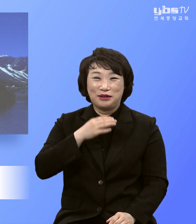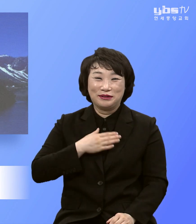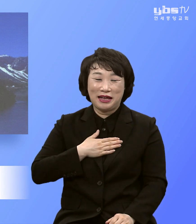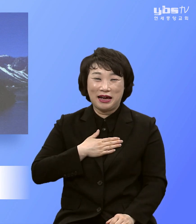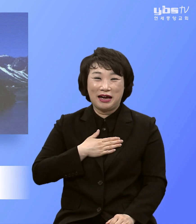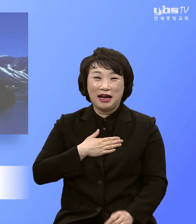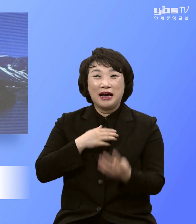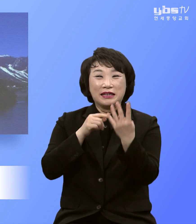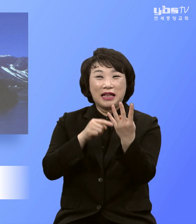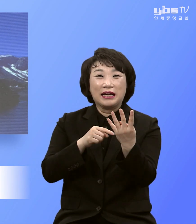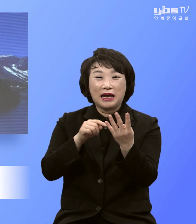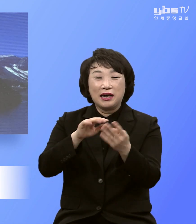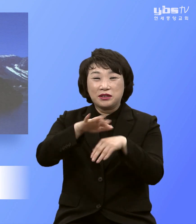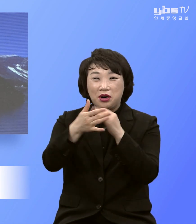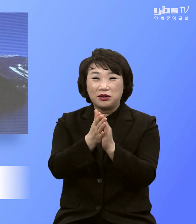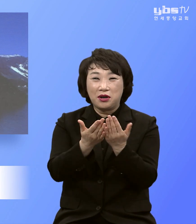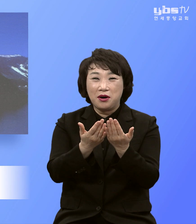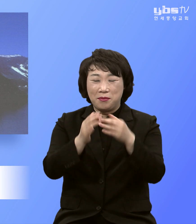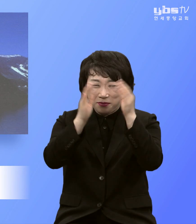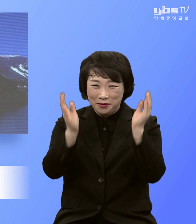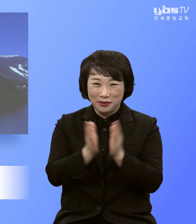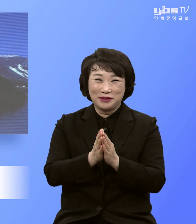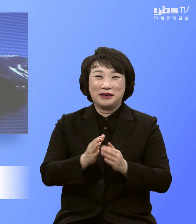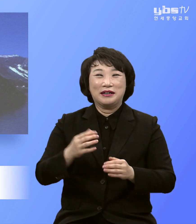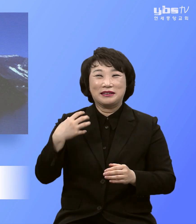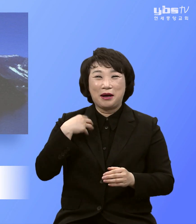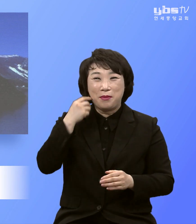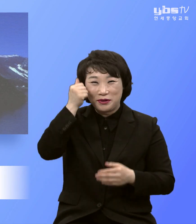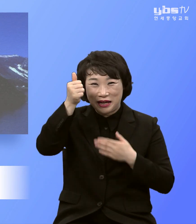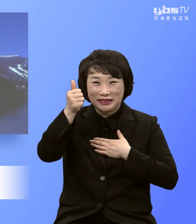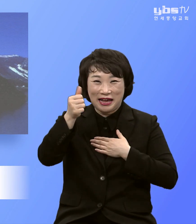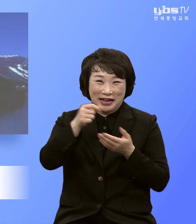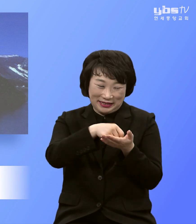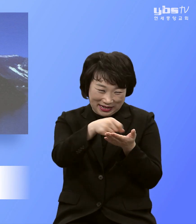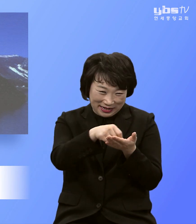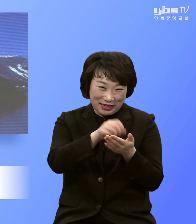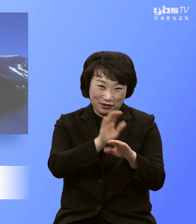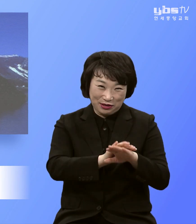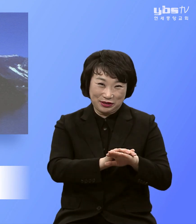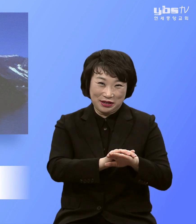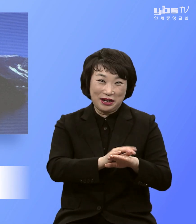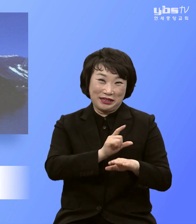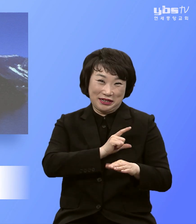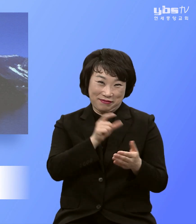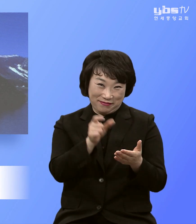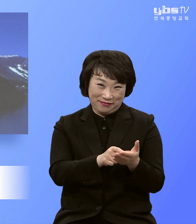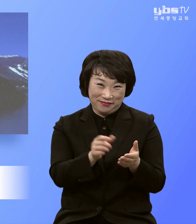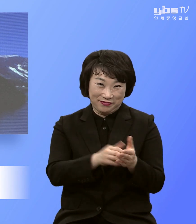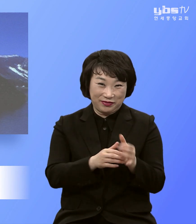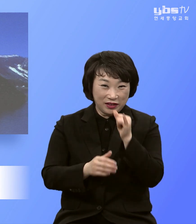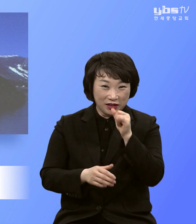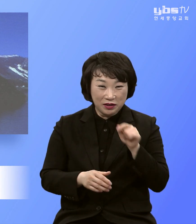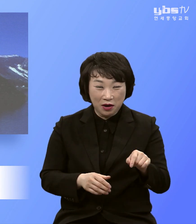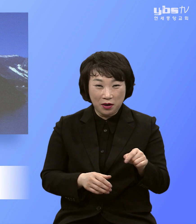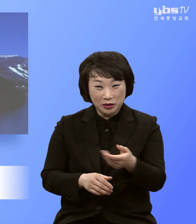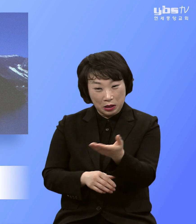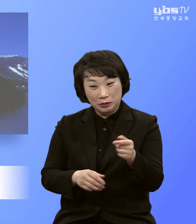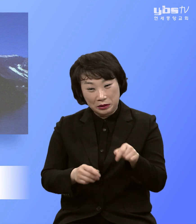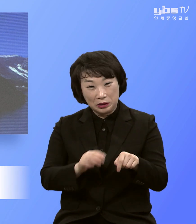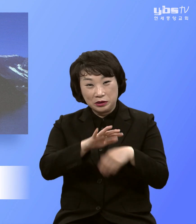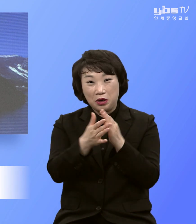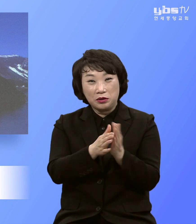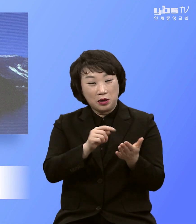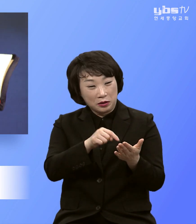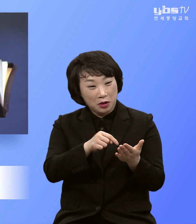속에 전부 다 담임 목사 사인이 들어있어요. 이렇게 해서 여기 이